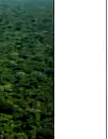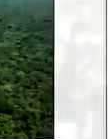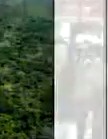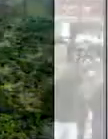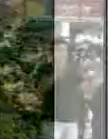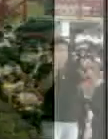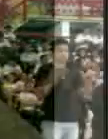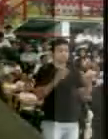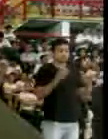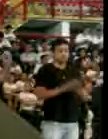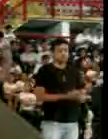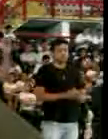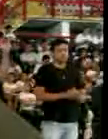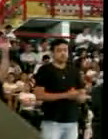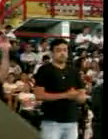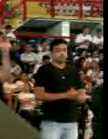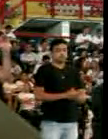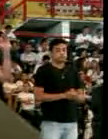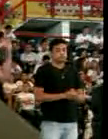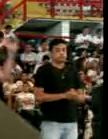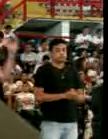atenção.